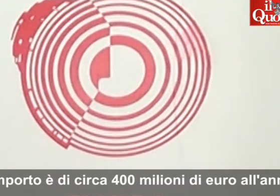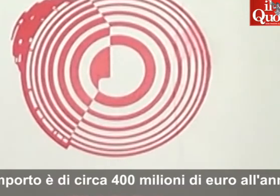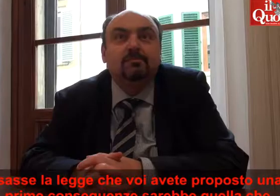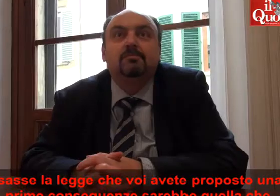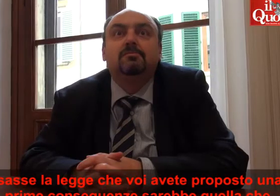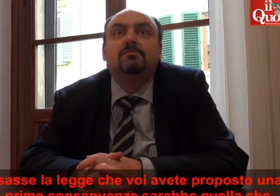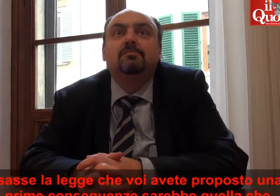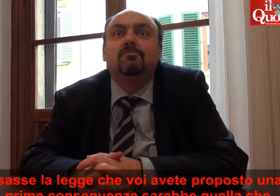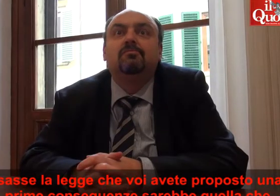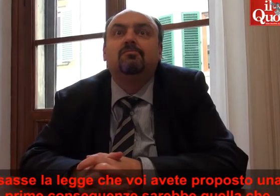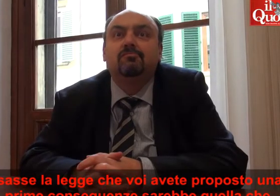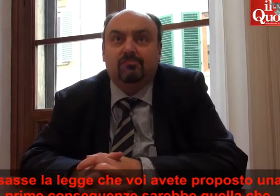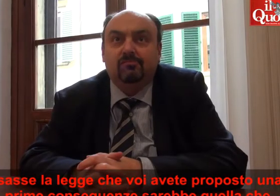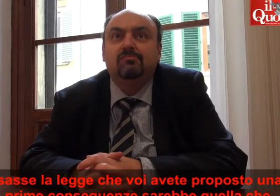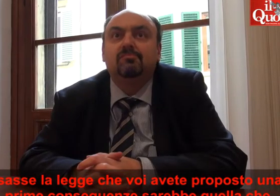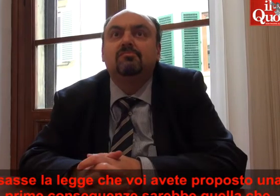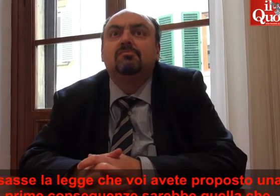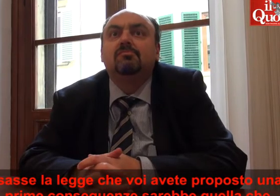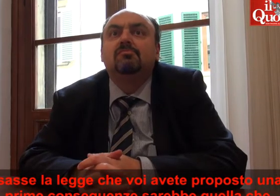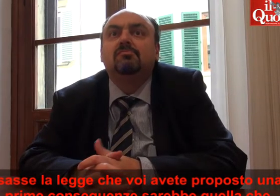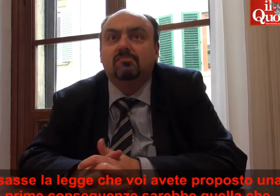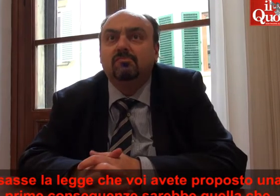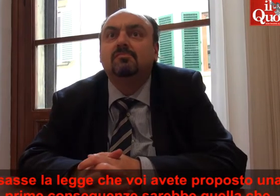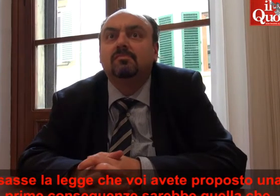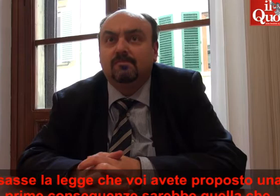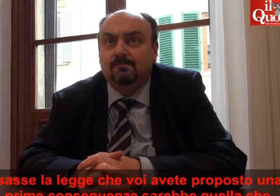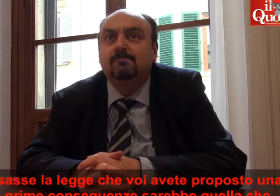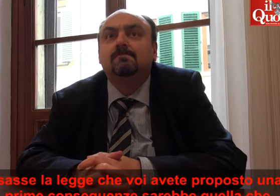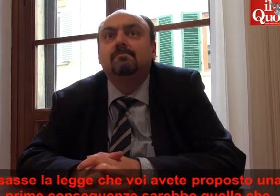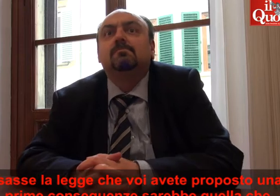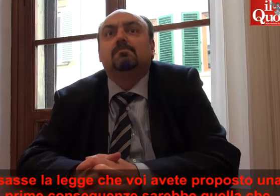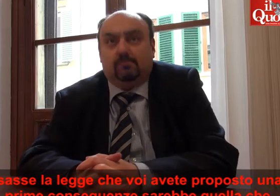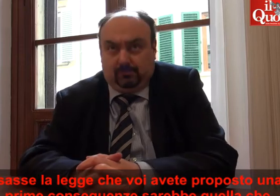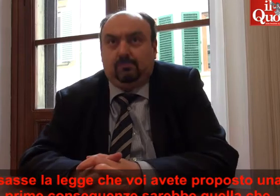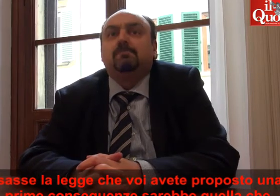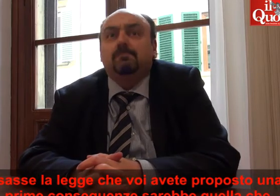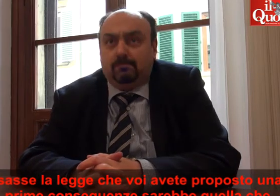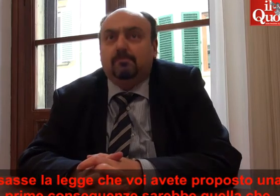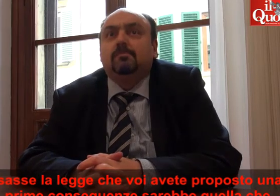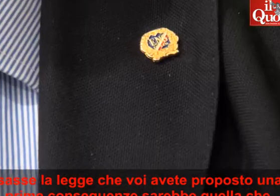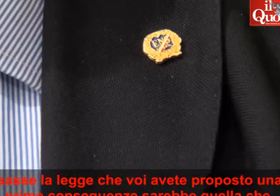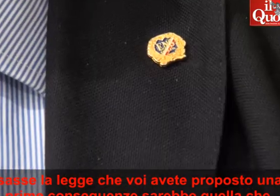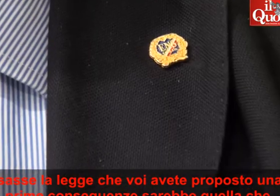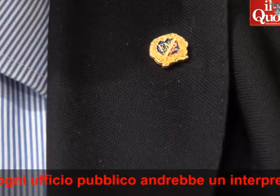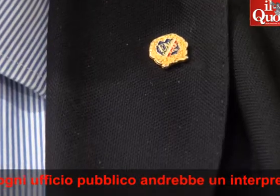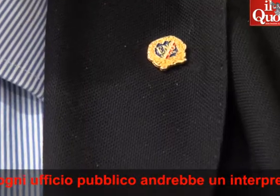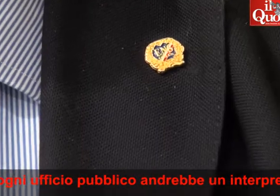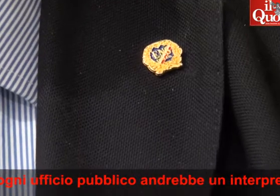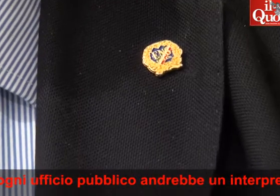'anno. Se passasse la legge che voi avete proposto, una delle prime conseguenze sarebbe quella che in ogni ufficio